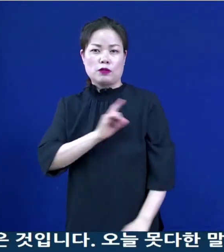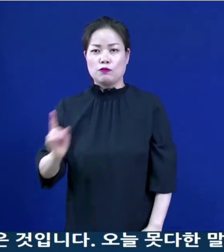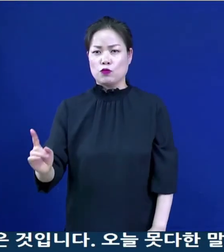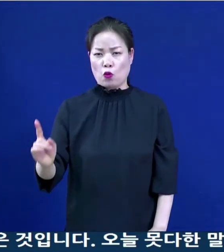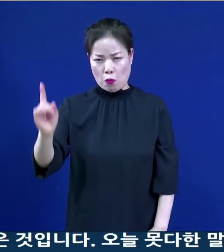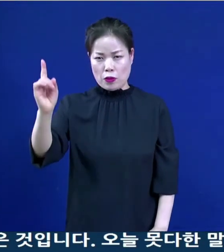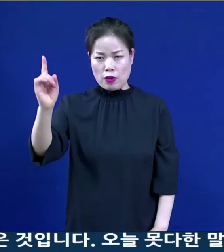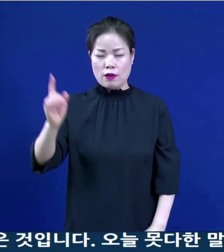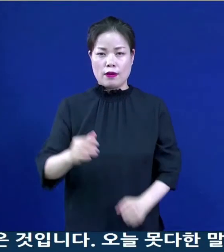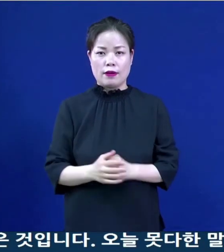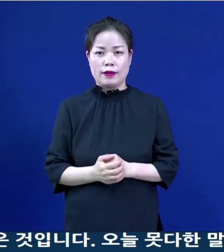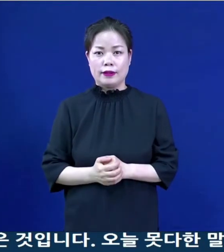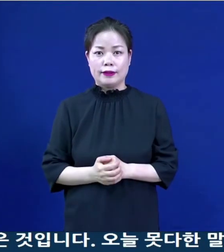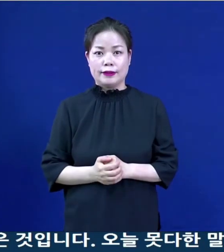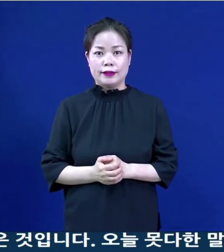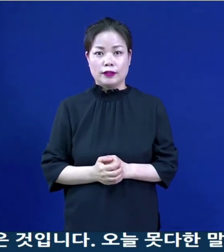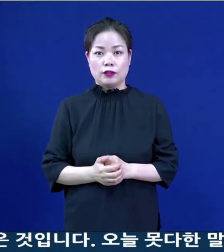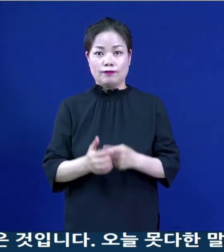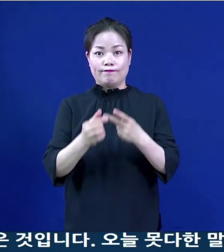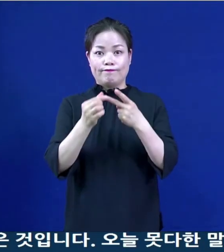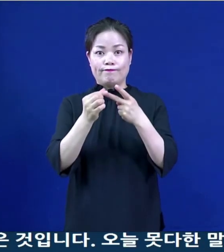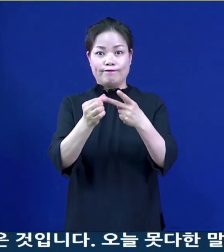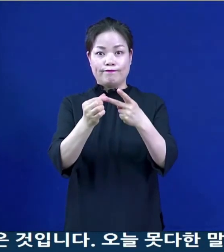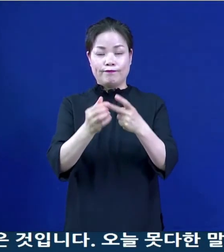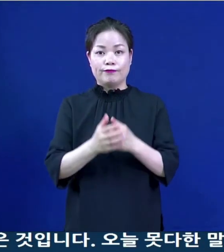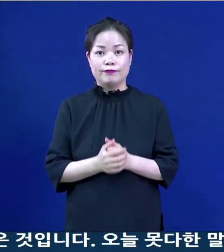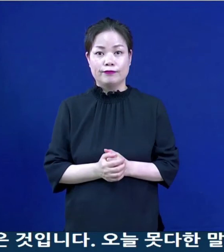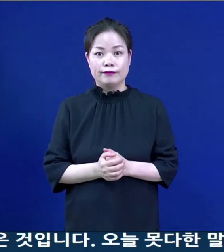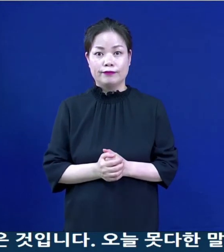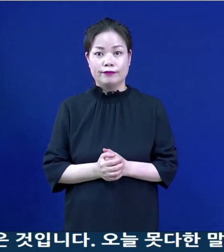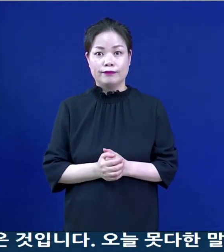높이고, 두 번째,